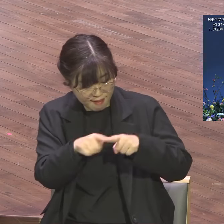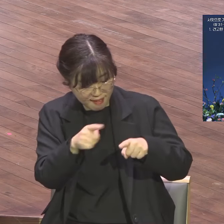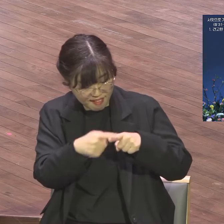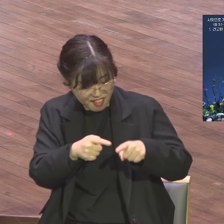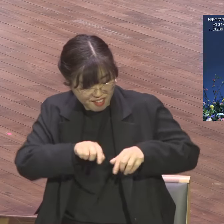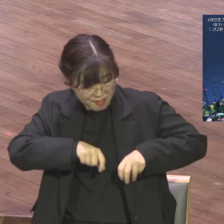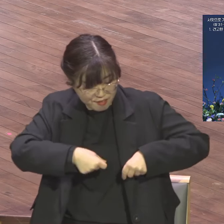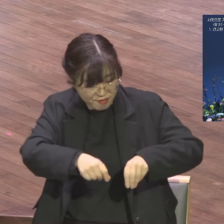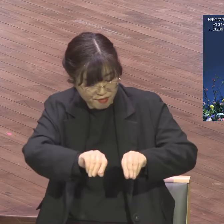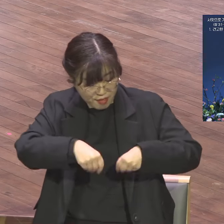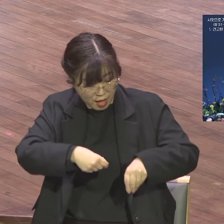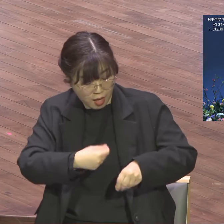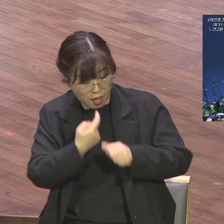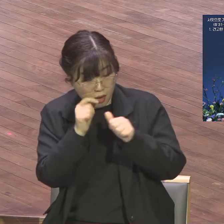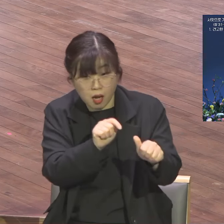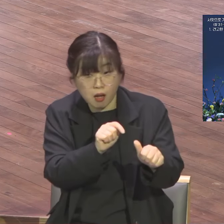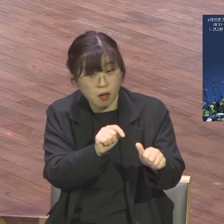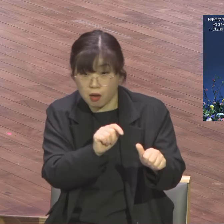내게 말한 이 말씀을